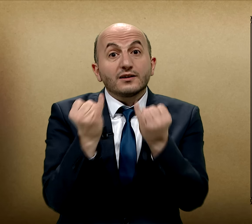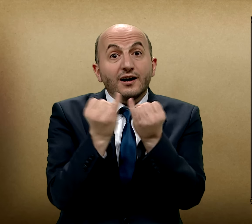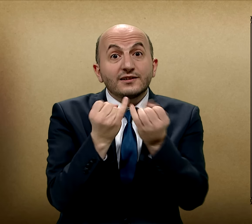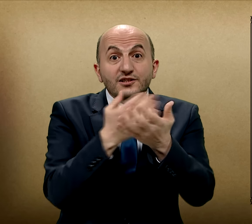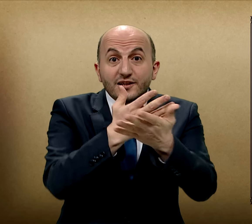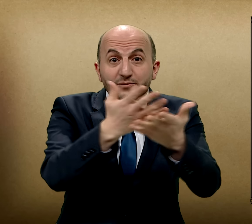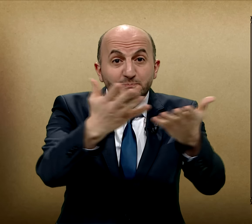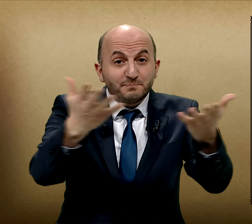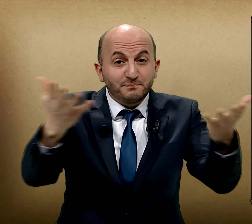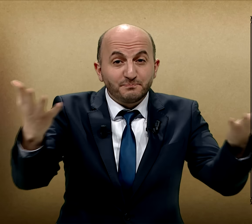Kardeşlerim,